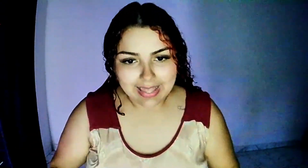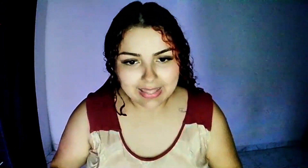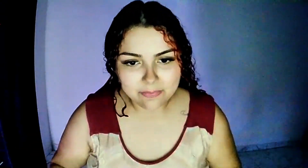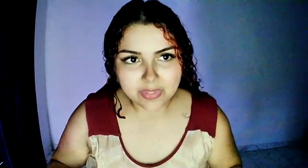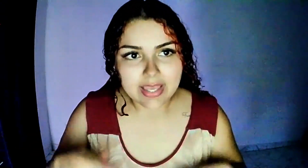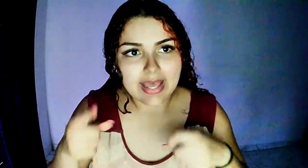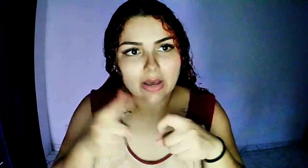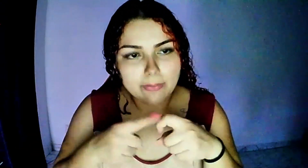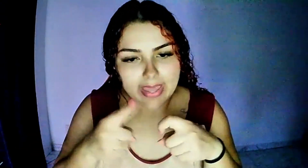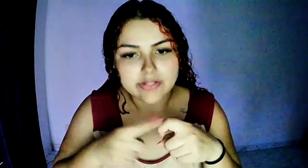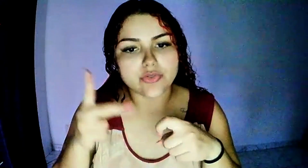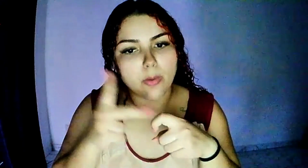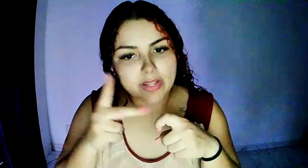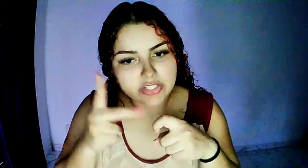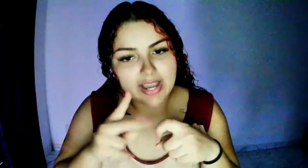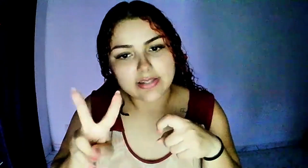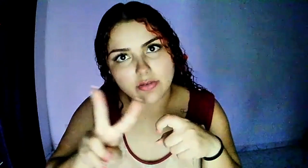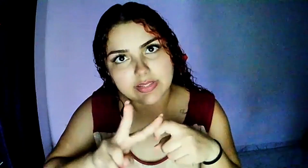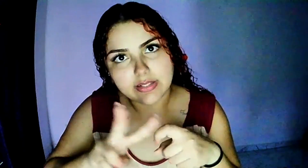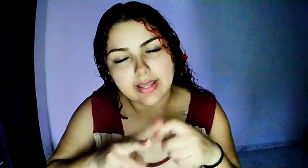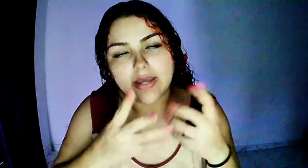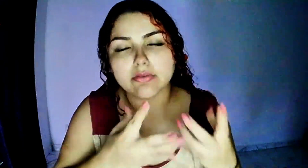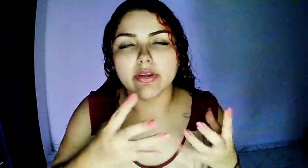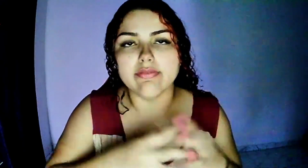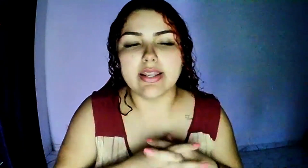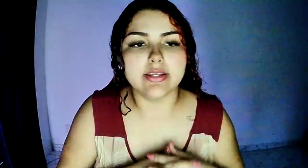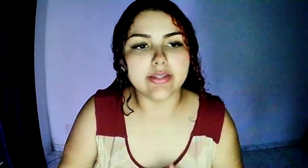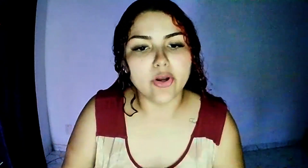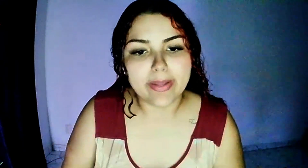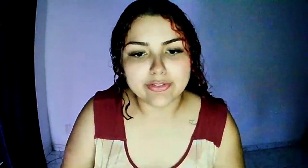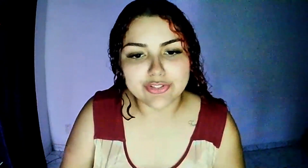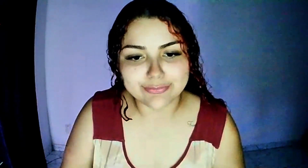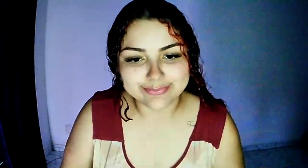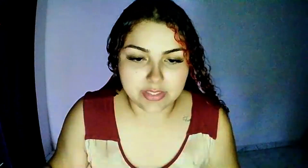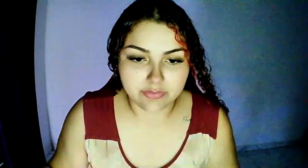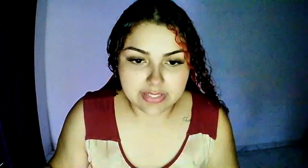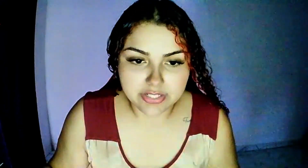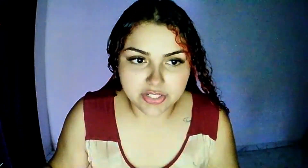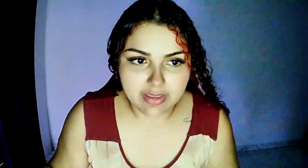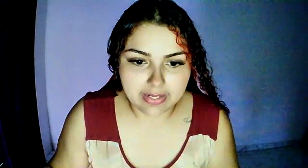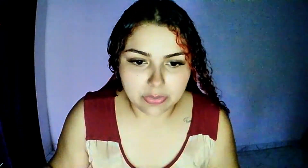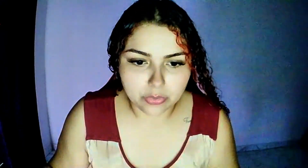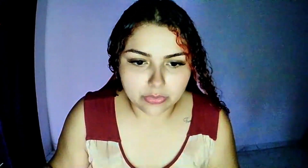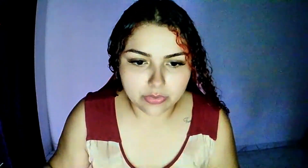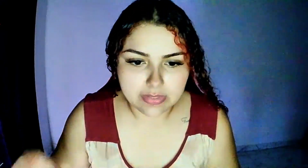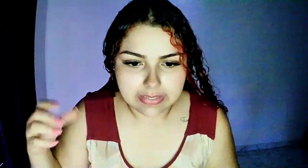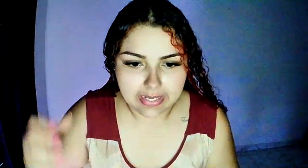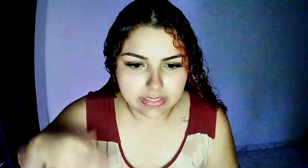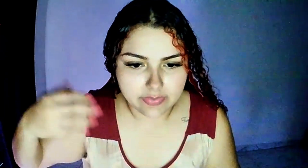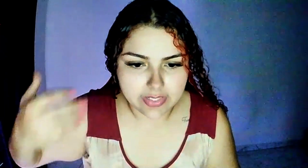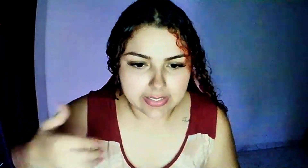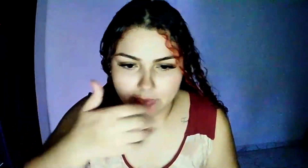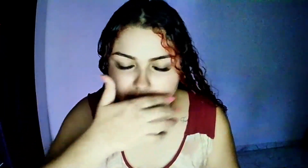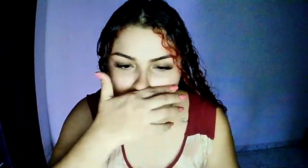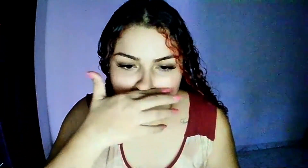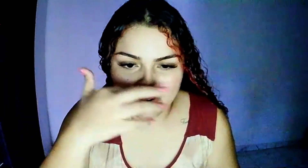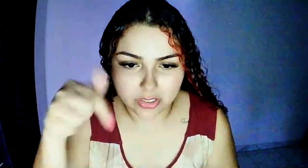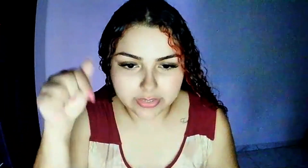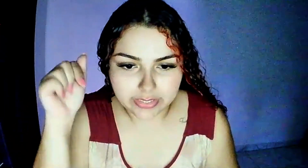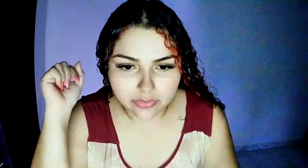similar ao médico, ao pediatra, ao veterinário que eu falei anteriormente. Se vocês tiverem outros sinais que vocês queiram saber, coloquem aí